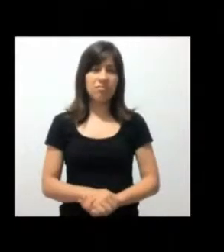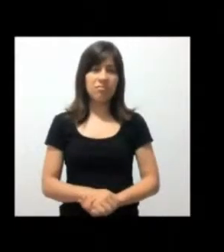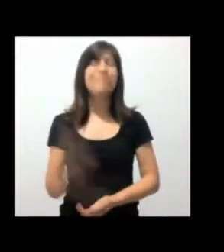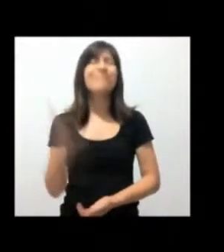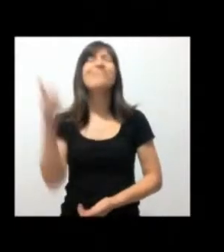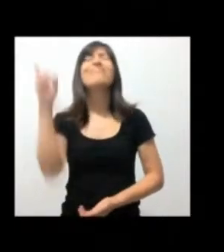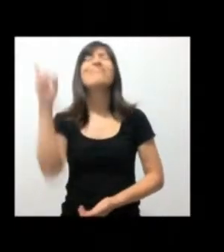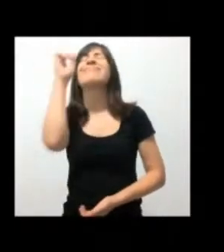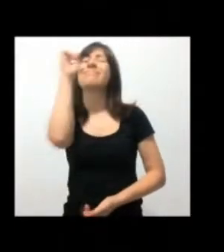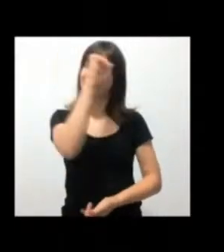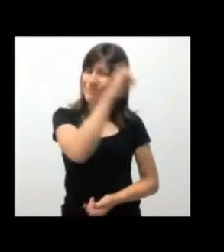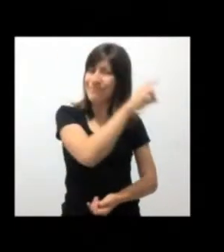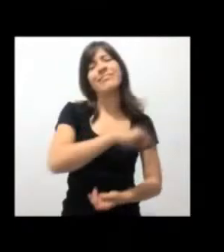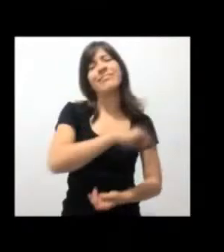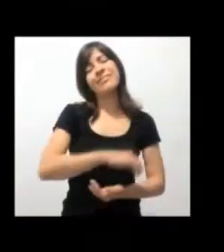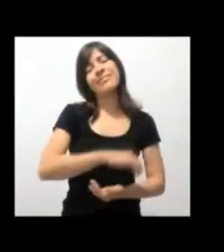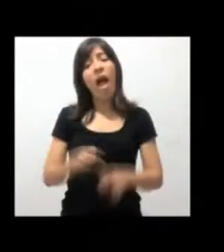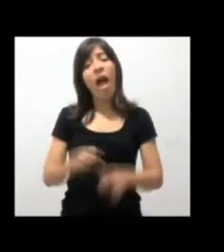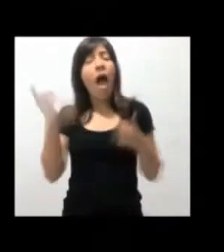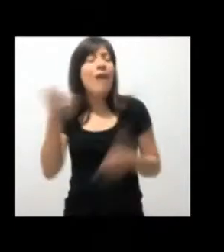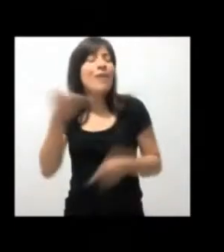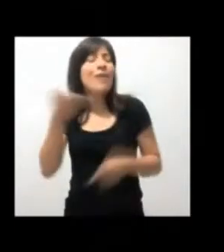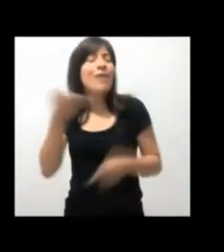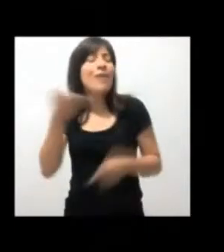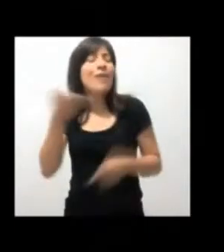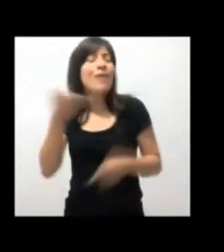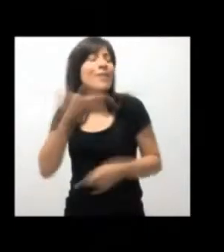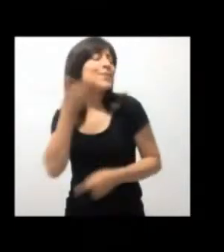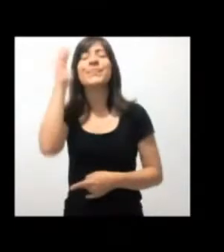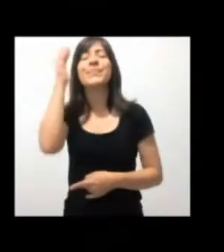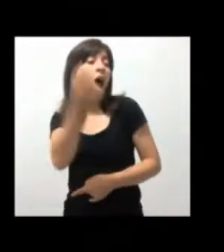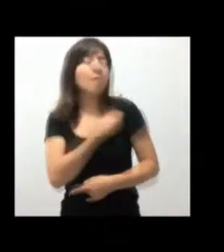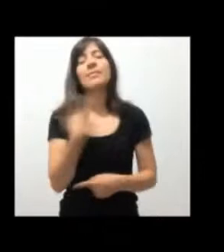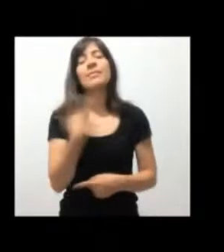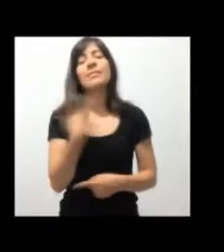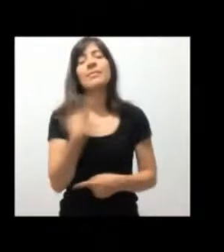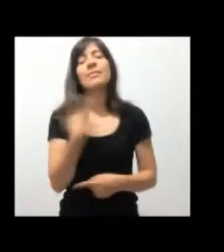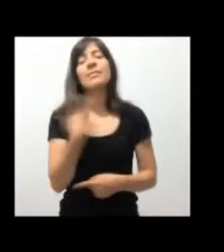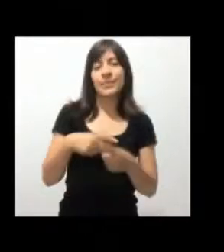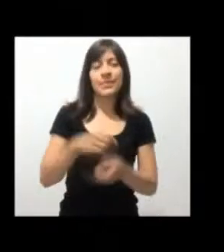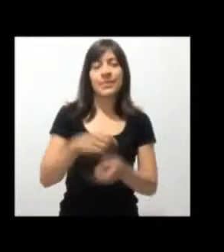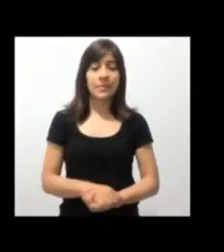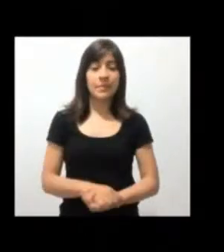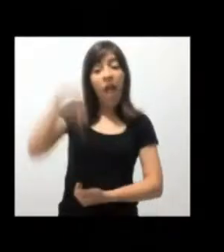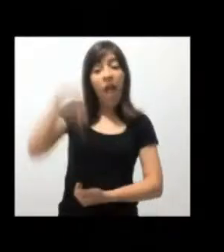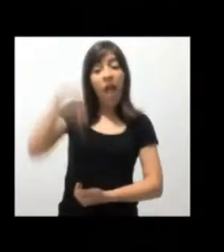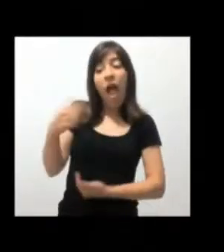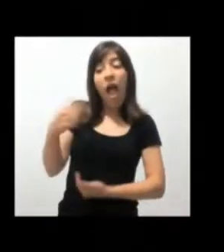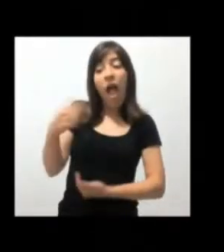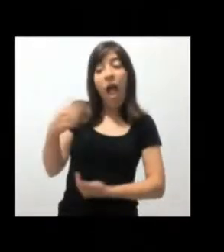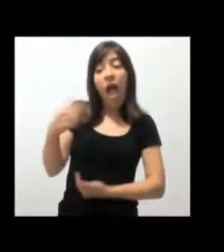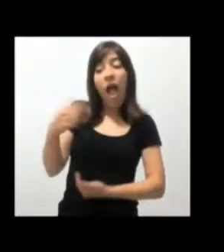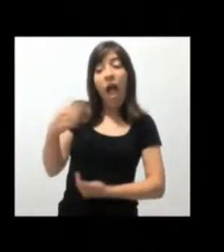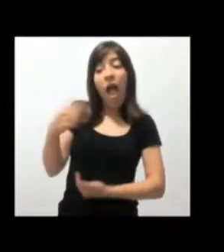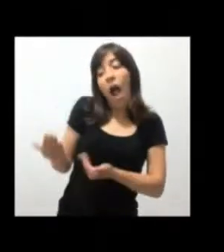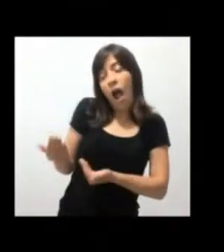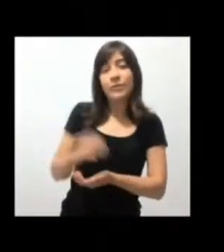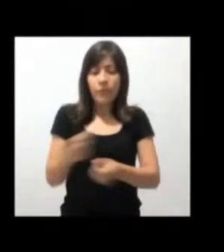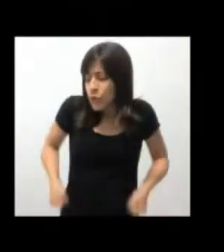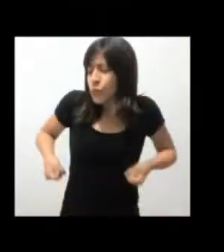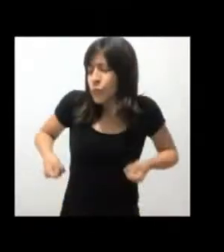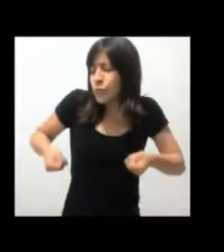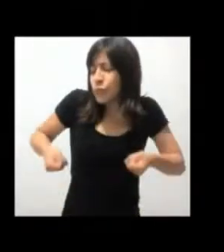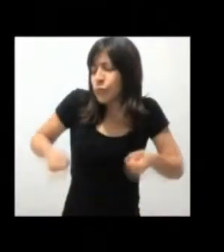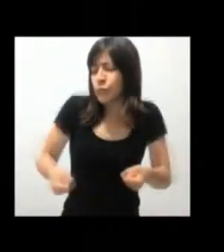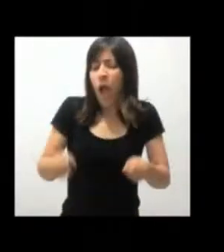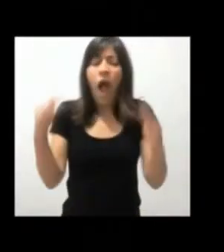esse número, porque esse jovem, ao colocar a roda na porta de casa, ele já vai começar a